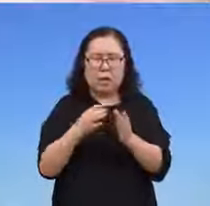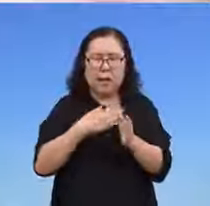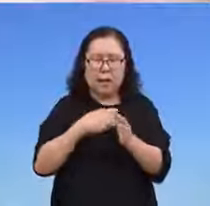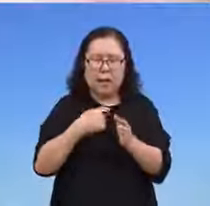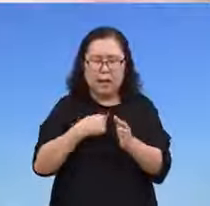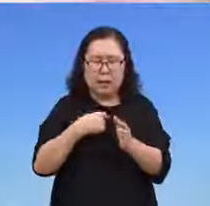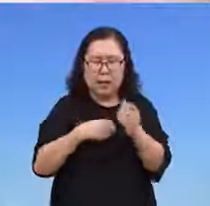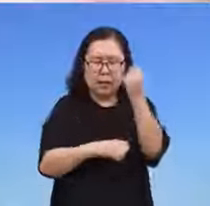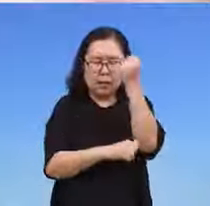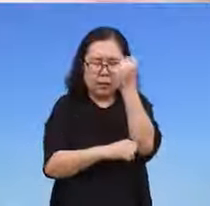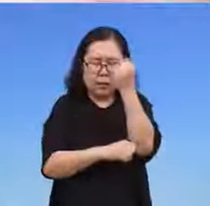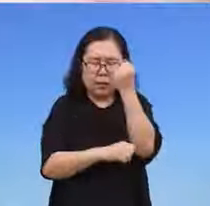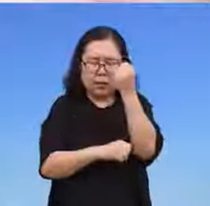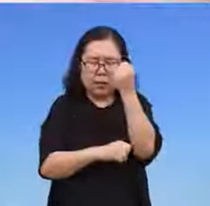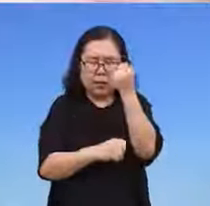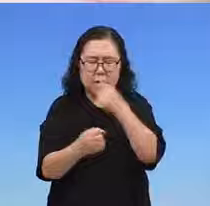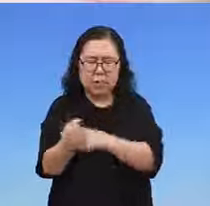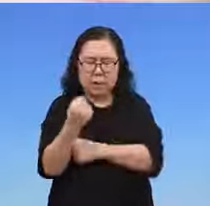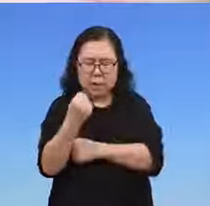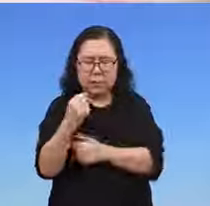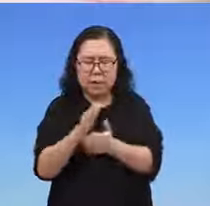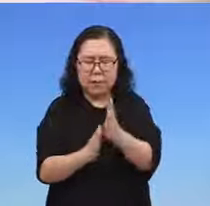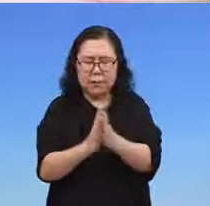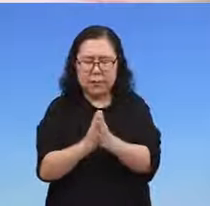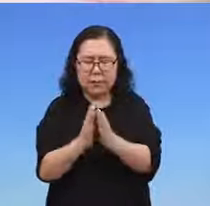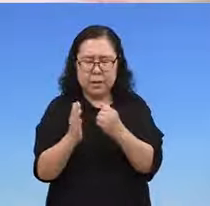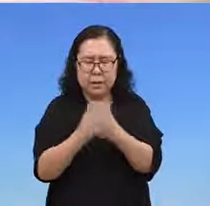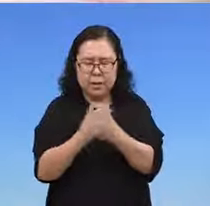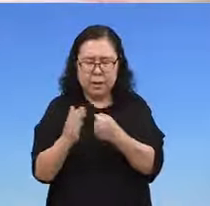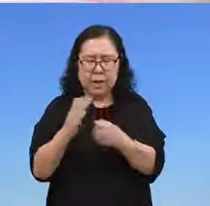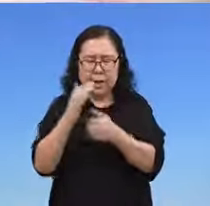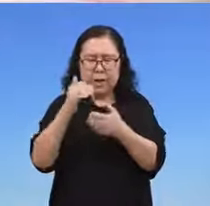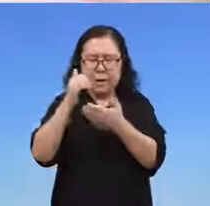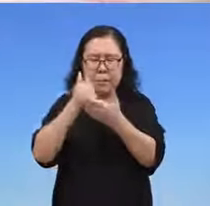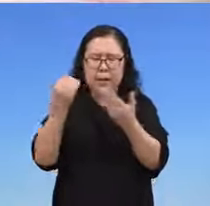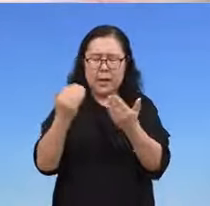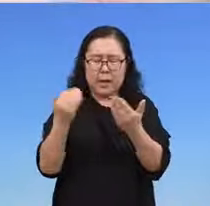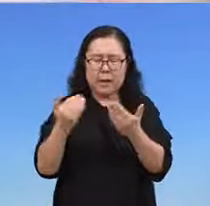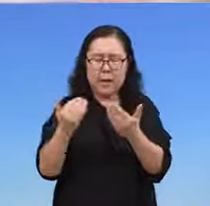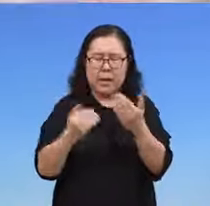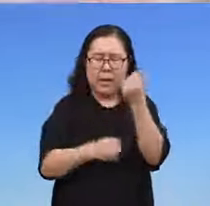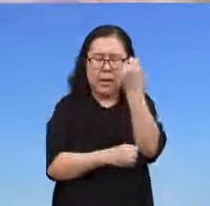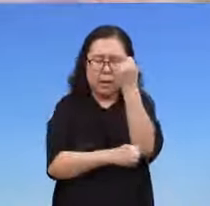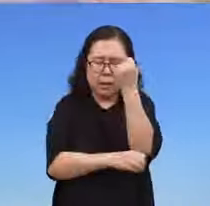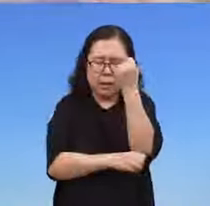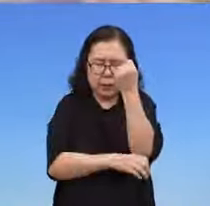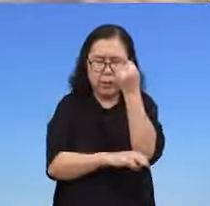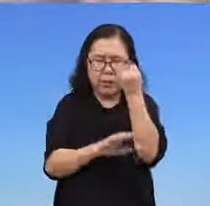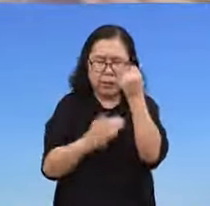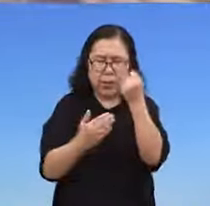형편에서라도 맡겨준 그 사명을 감당하기를 원했던 것처럼